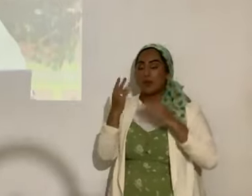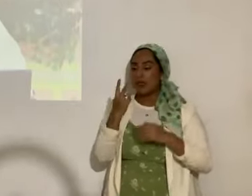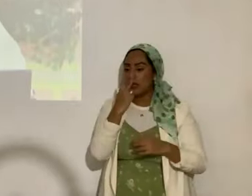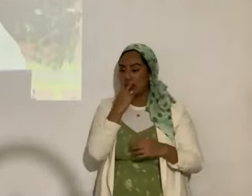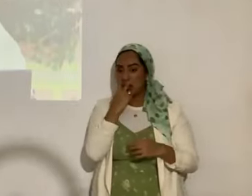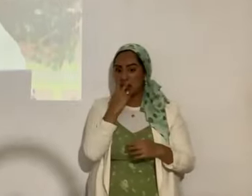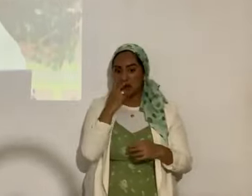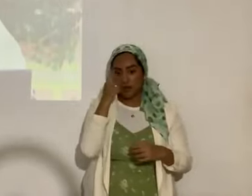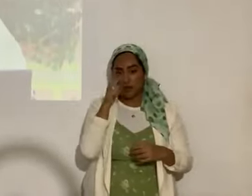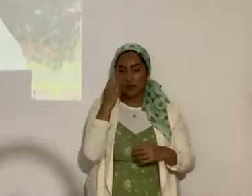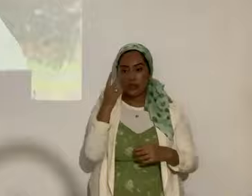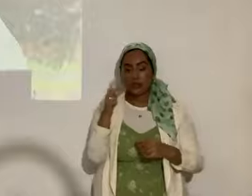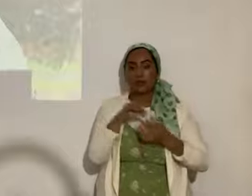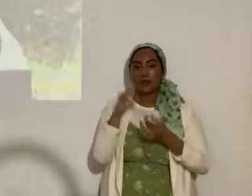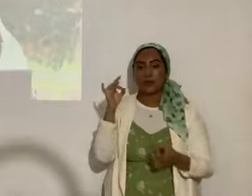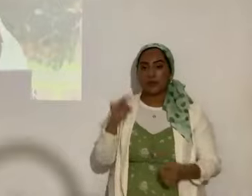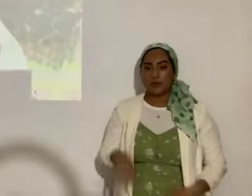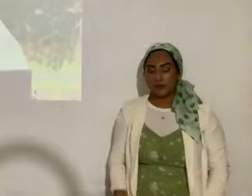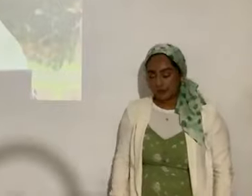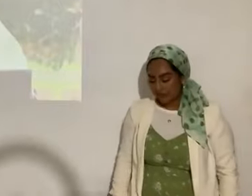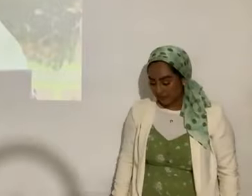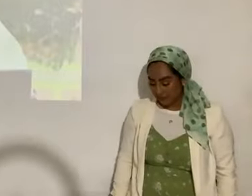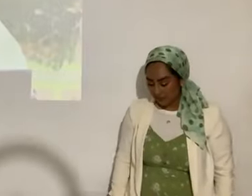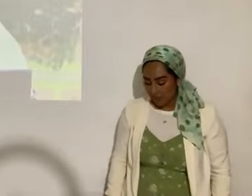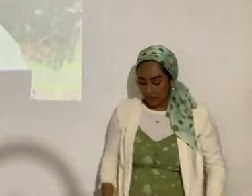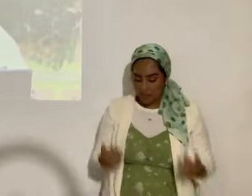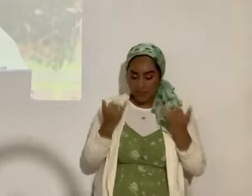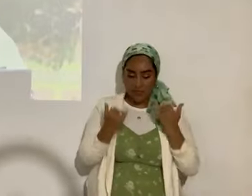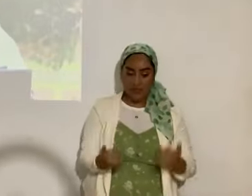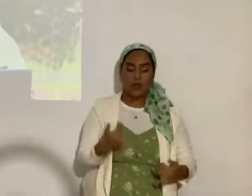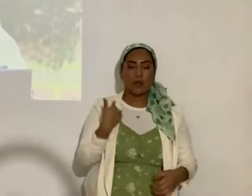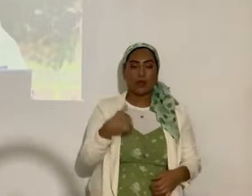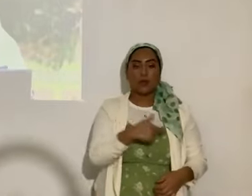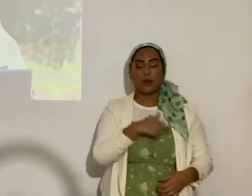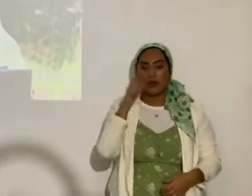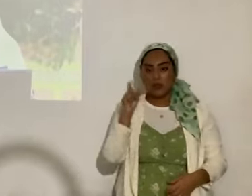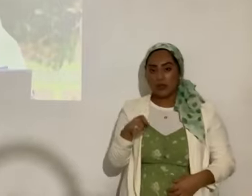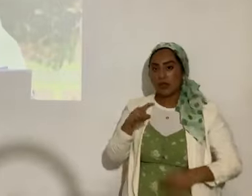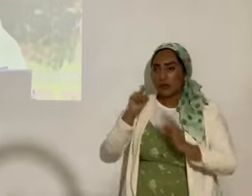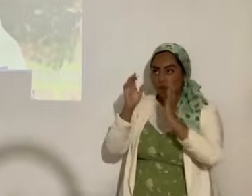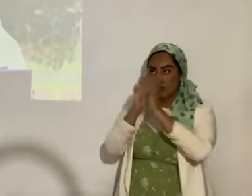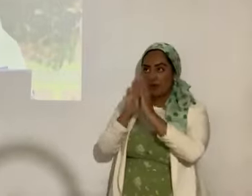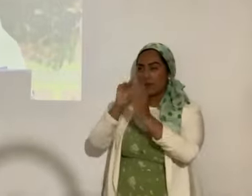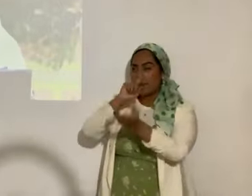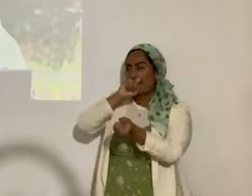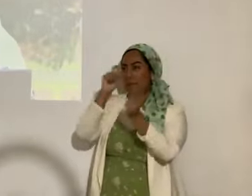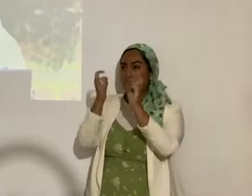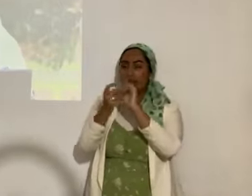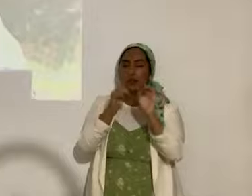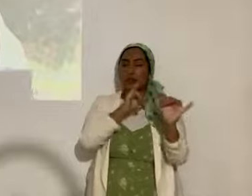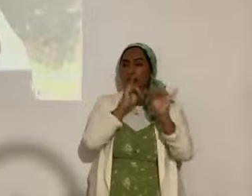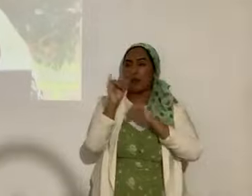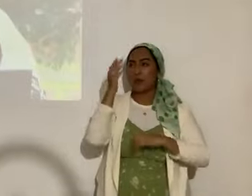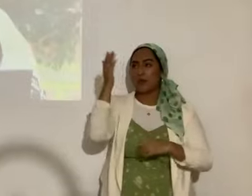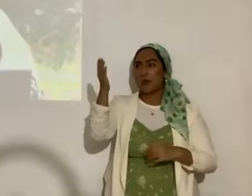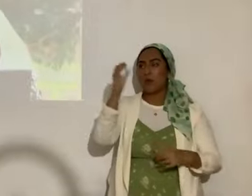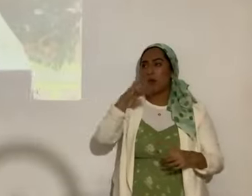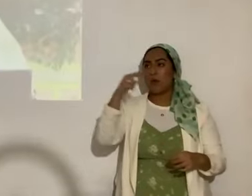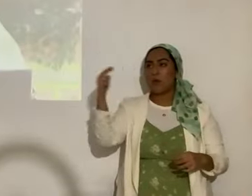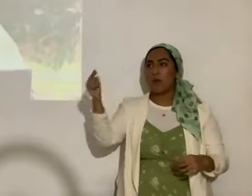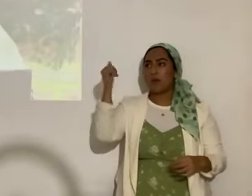para ver lo espiritual ahora debemos de pedir así hermanos transfórmame a tu imagen